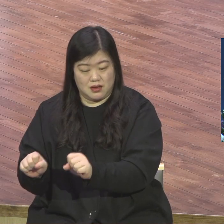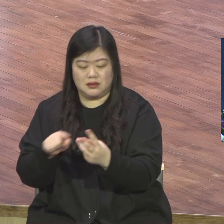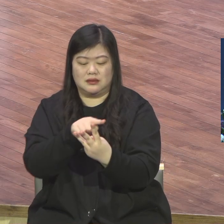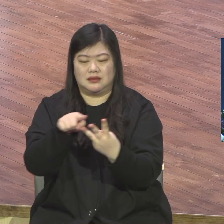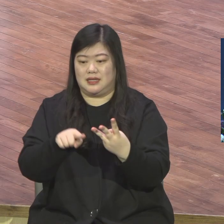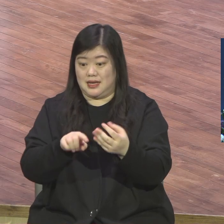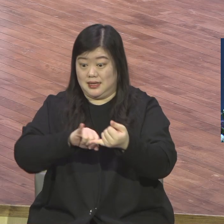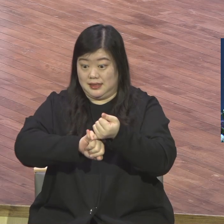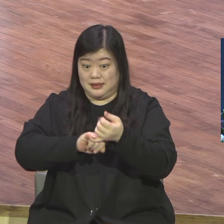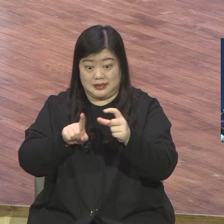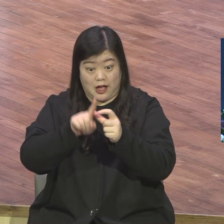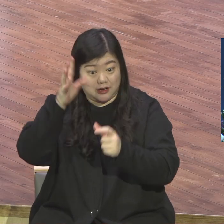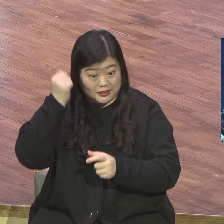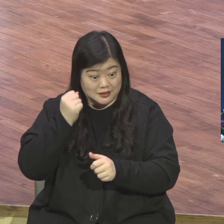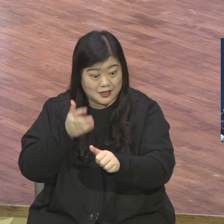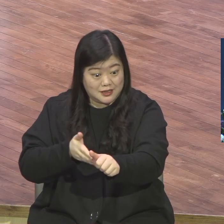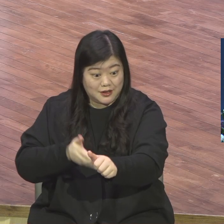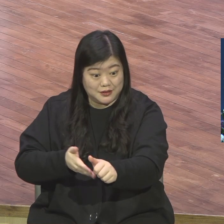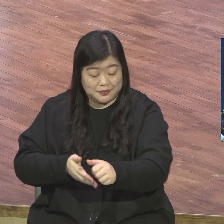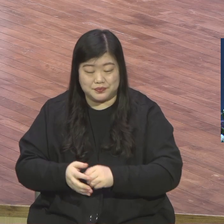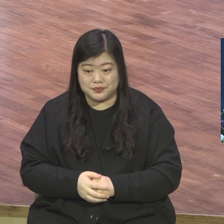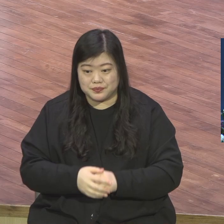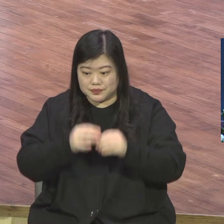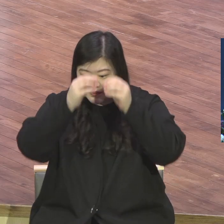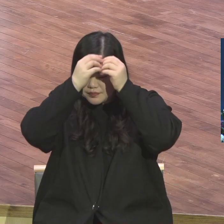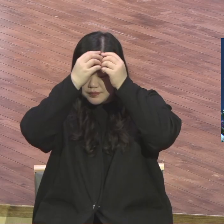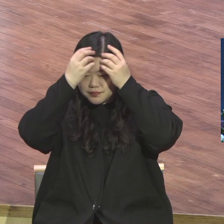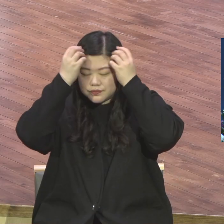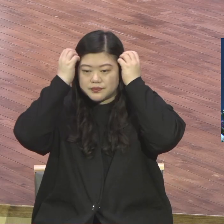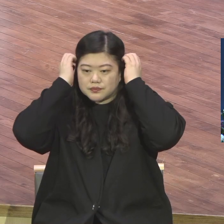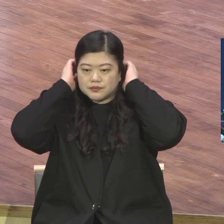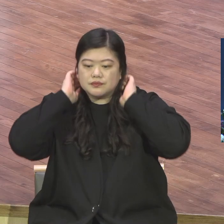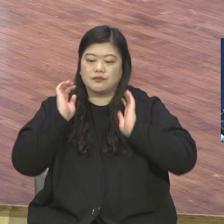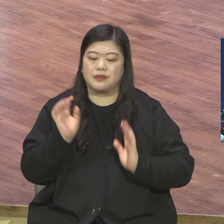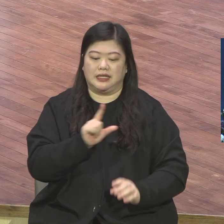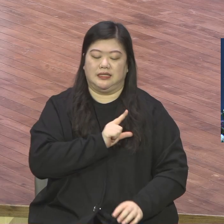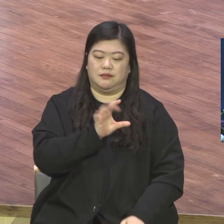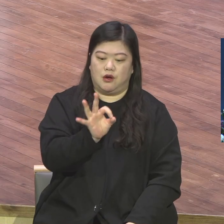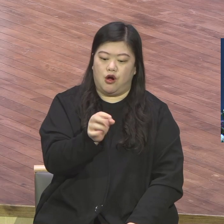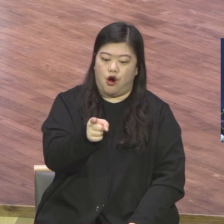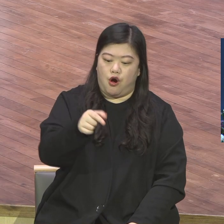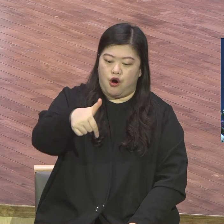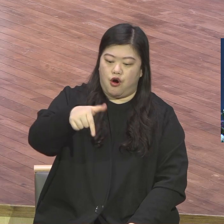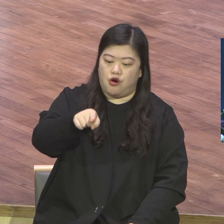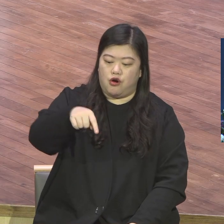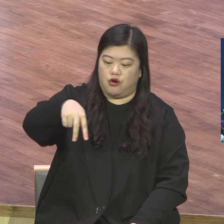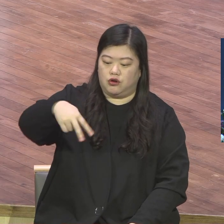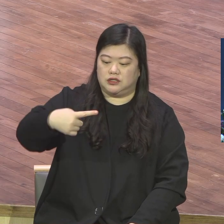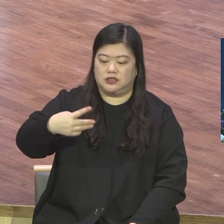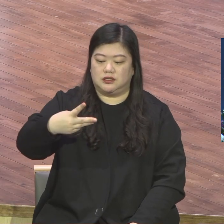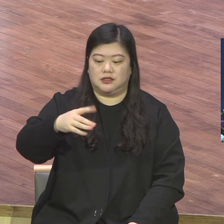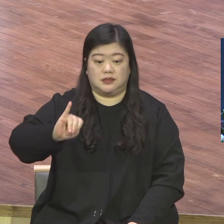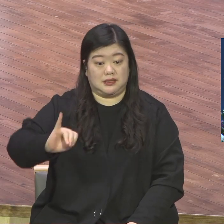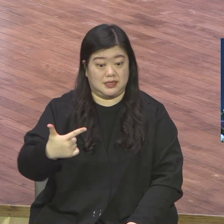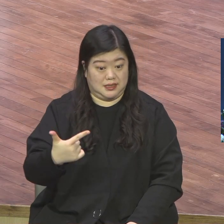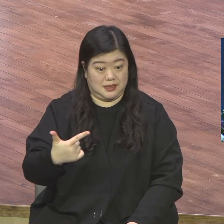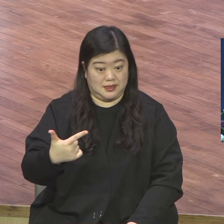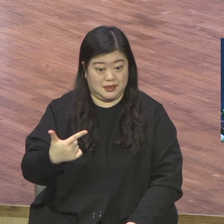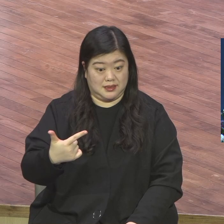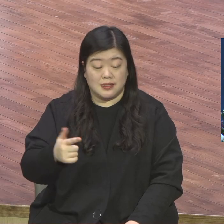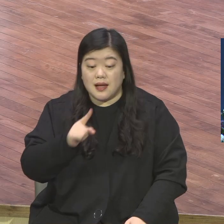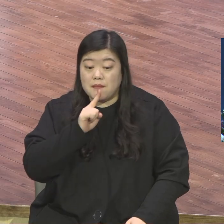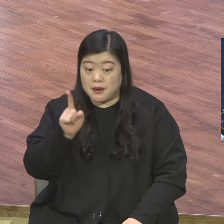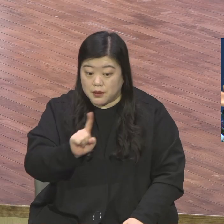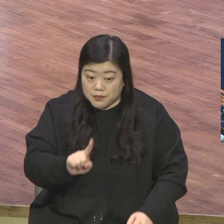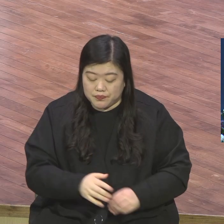하나님께서 인간을 창조하셨기 때문에 인간이 하나님께로 돌아올 때까지는 그 마음에